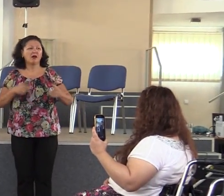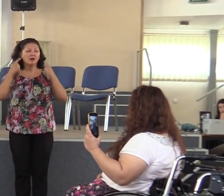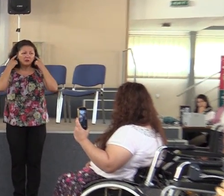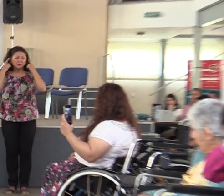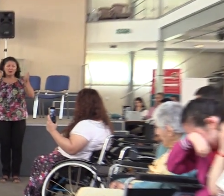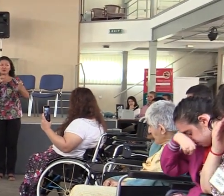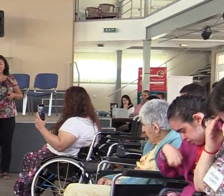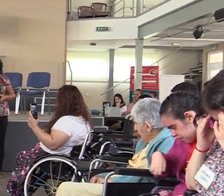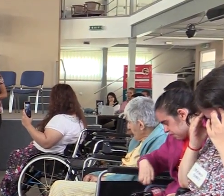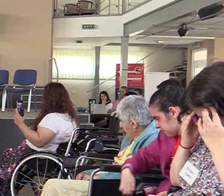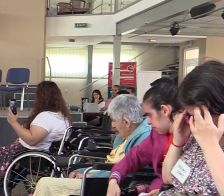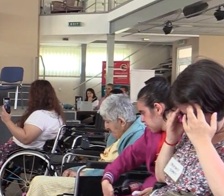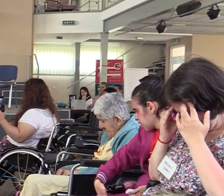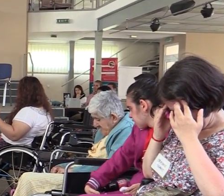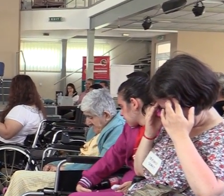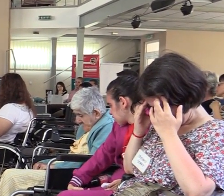rău.